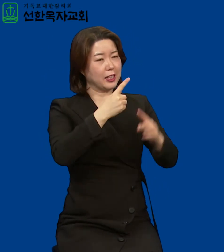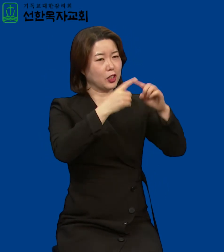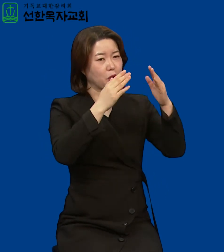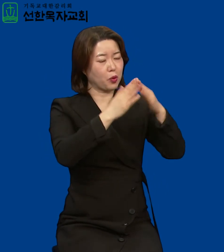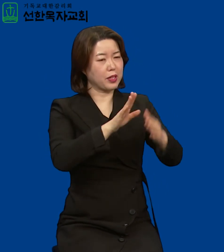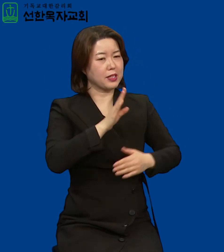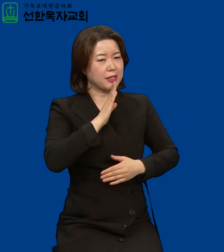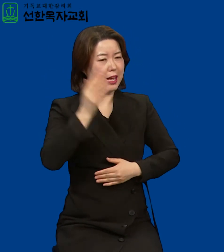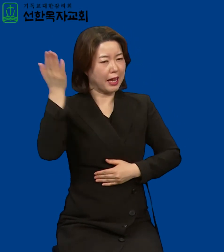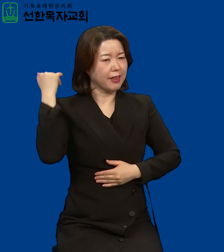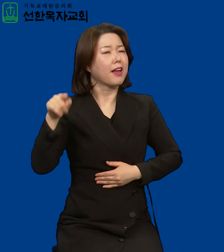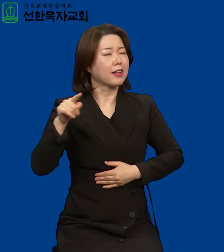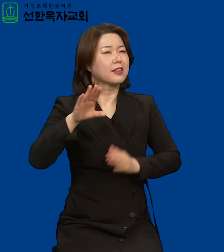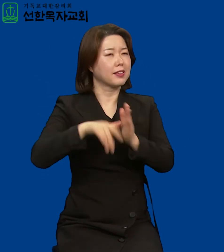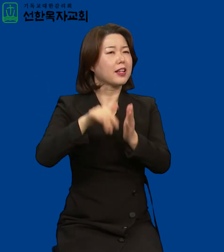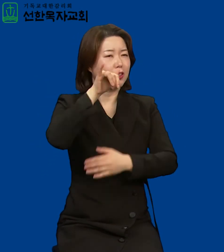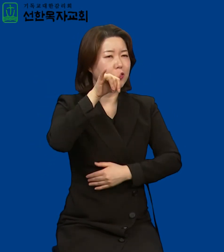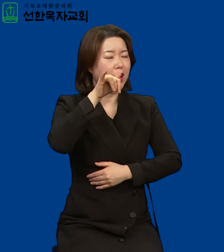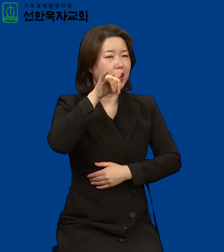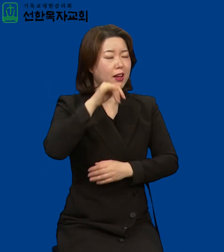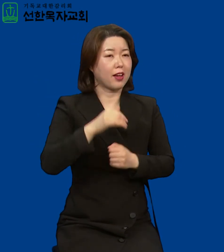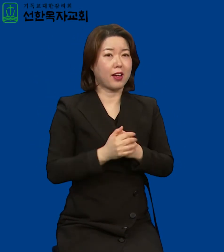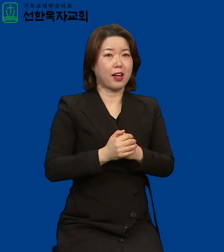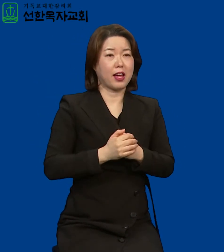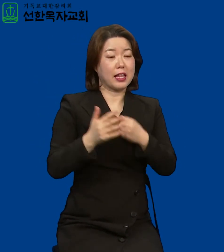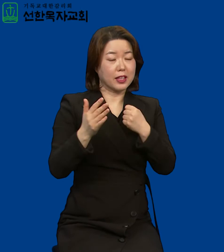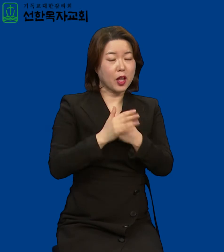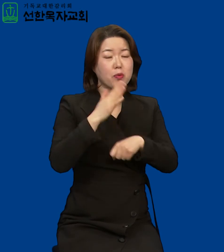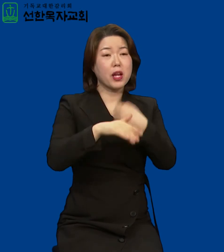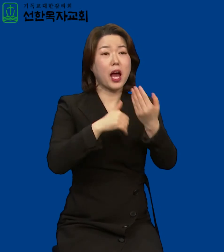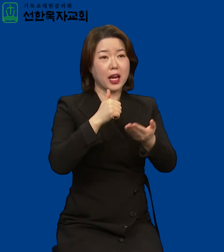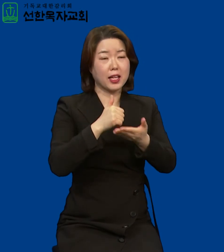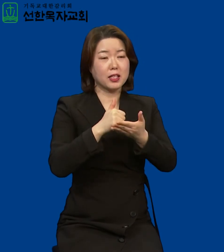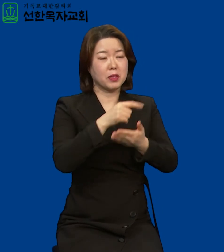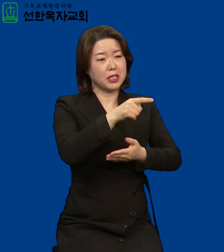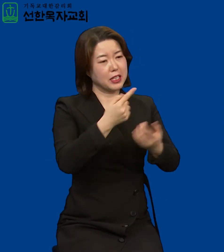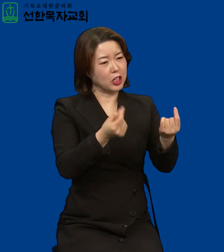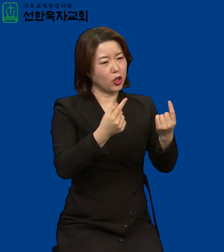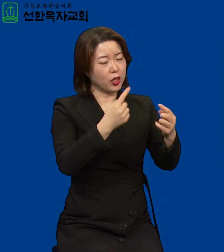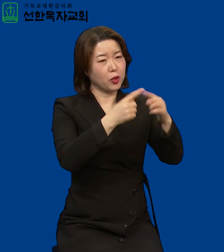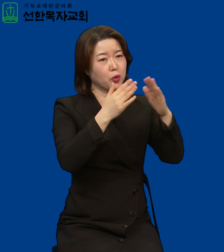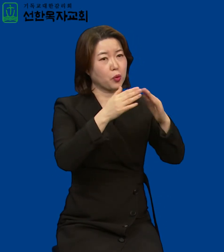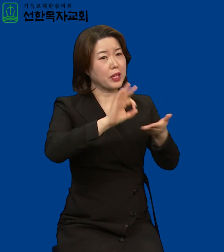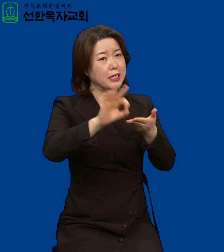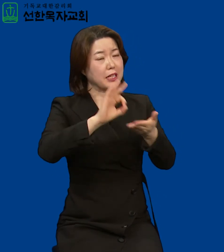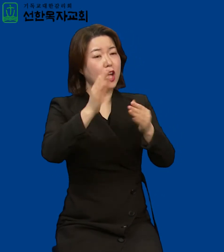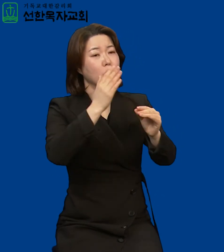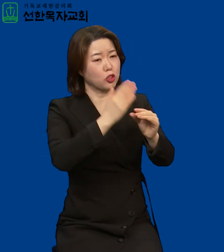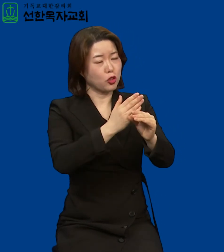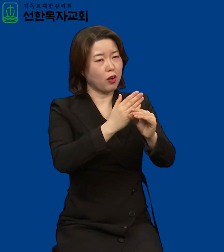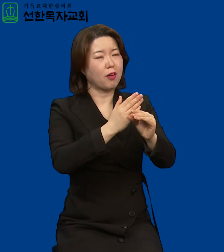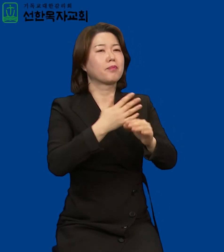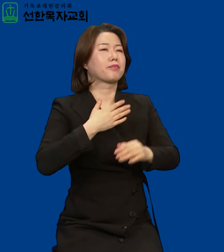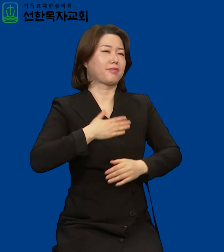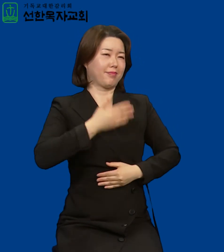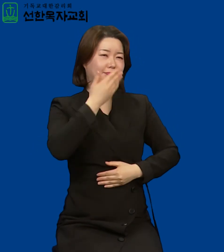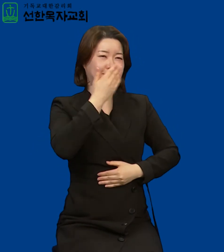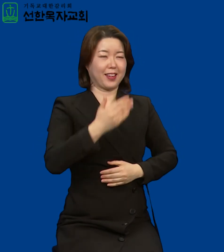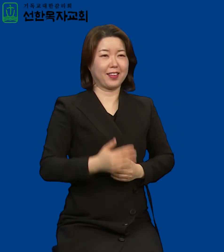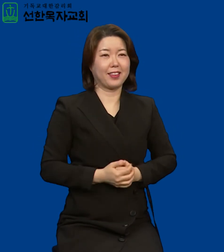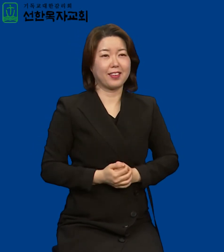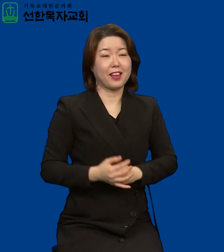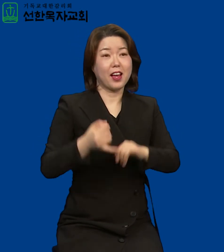영성은 그것이었구나, 그래서 하나님이 이렇게 교회를 쓰시고 계시구나 하는 걸 아시게 될 겁니다.